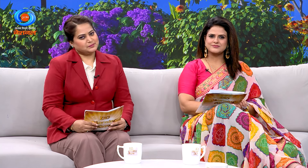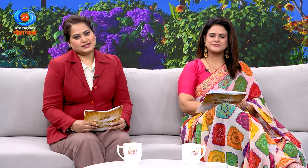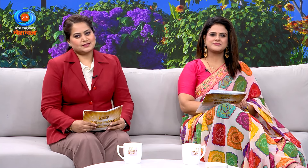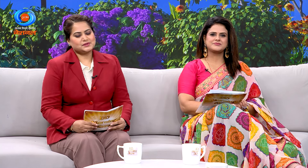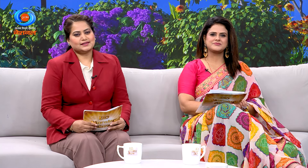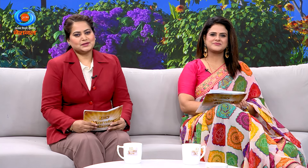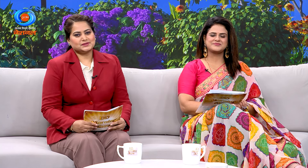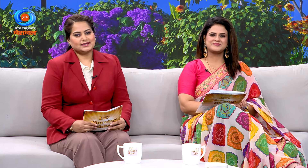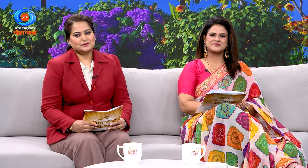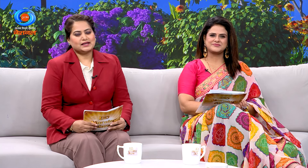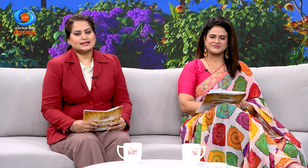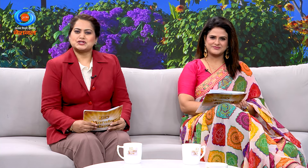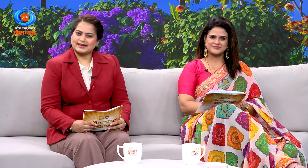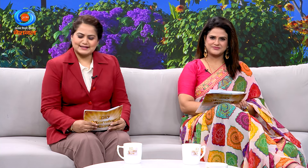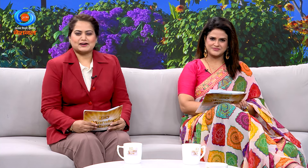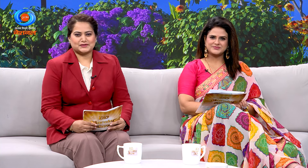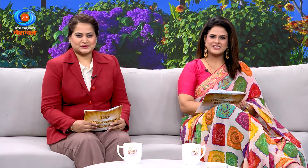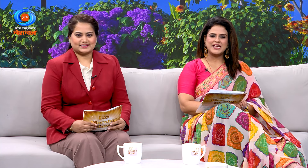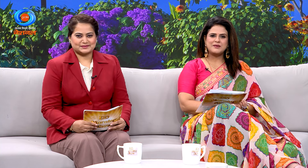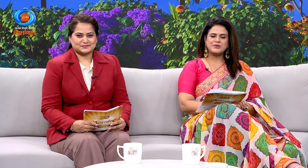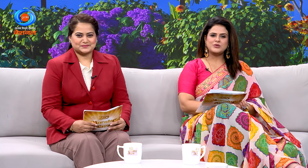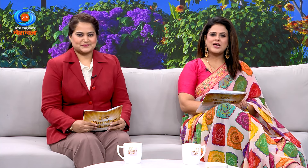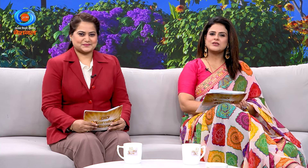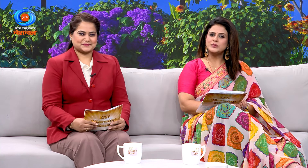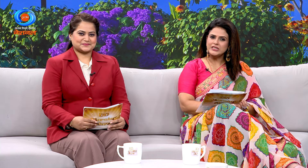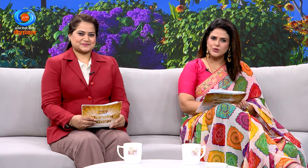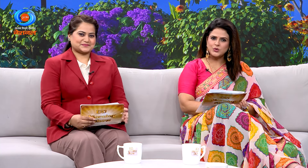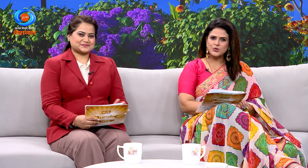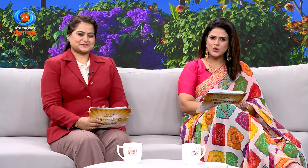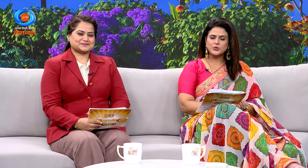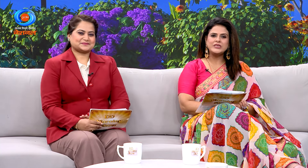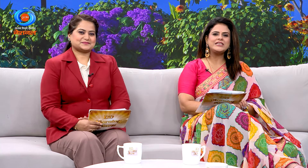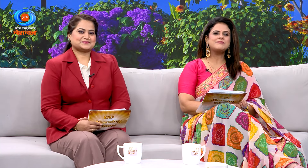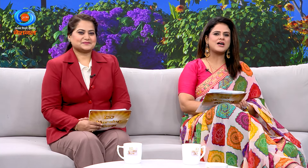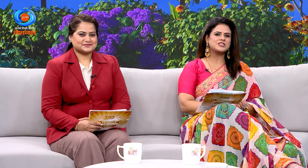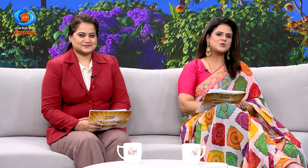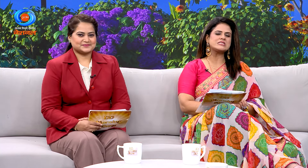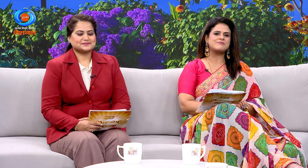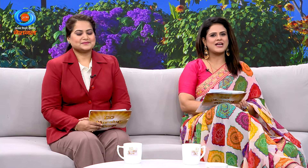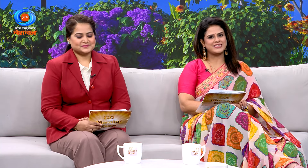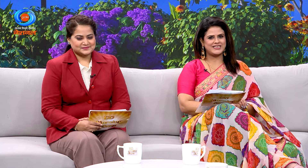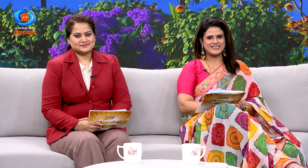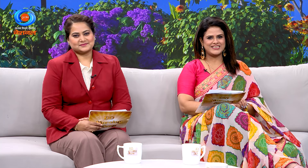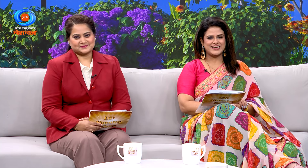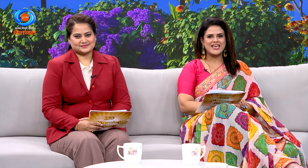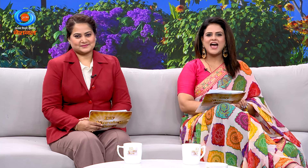की जरूरत नहीं होती, बल्कि इशारे ही काफी होते हैं। बिल्कुल, और उन्हीं लोगों को और उन्हीं की भाषा को सम्मान करने का दिन है। आज